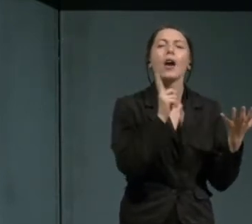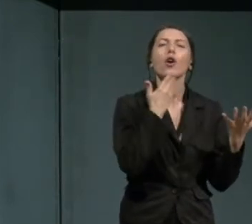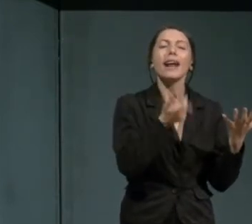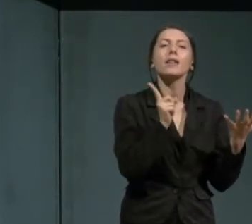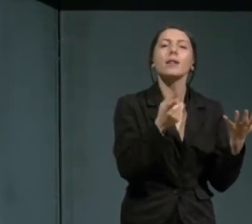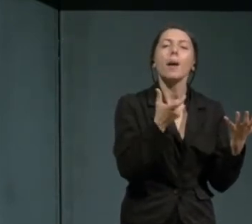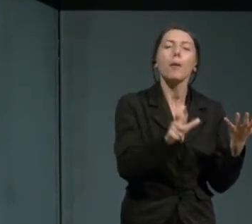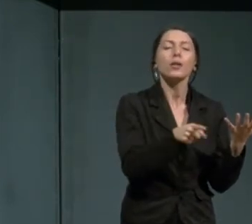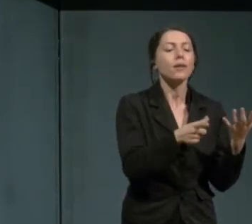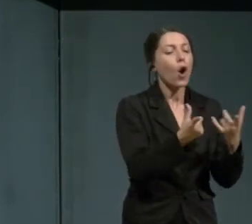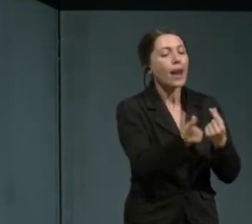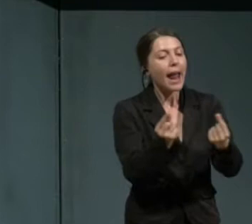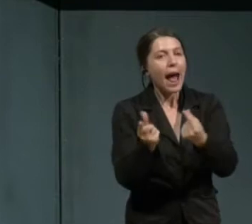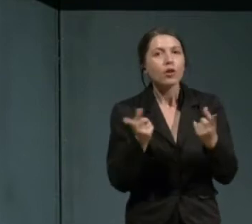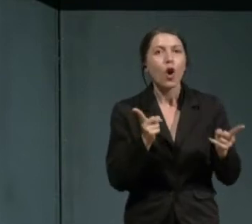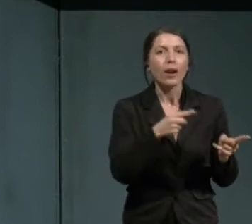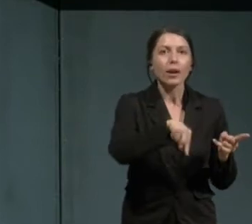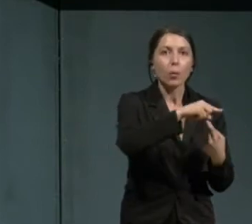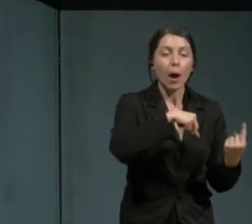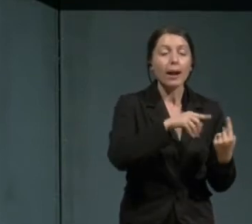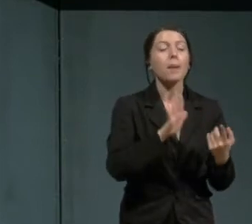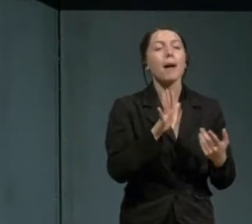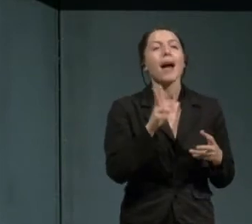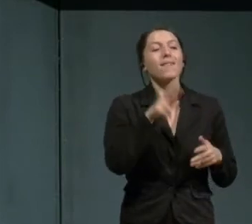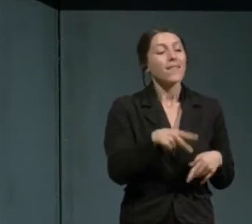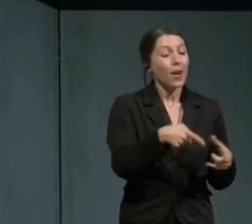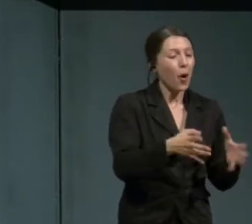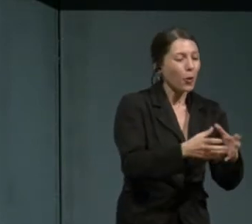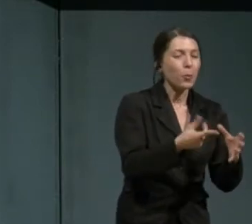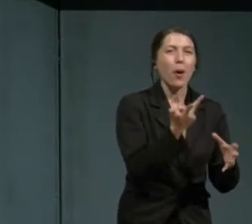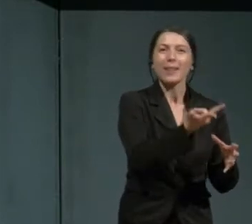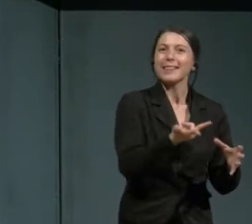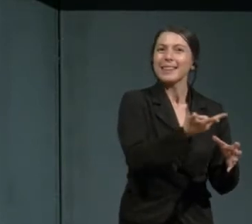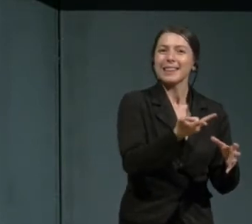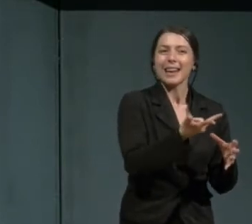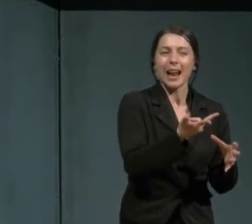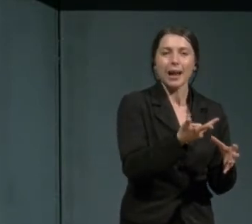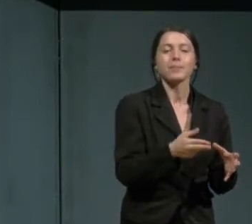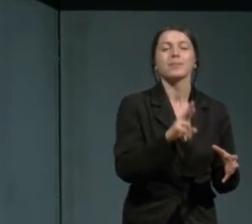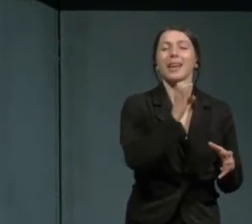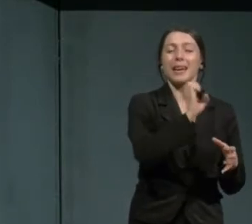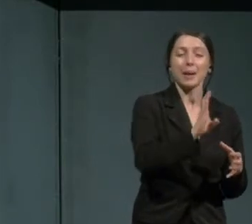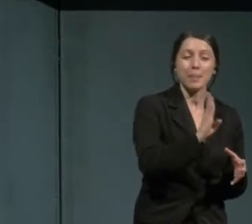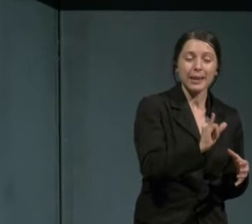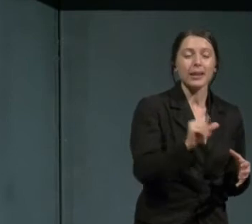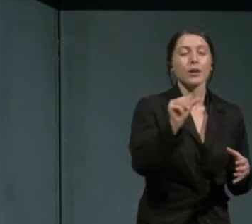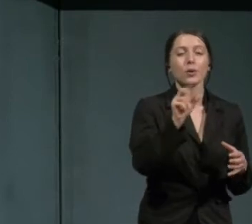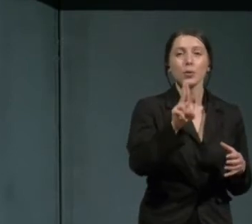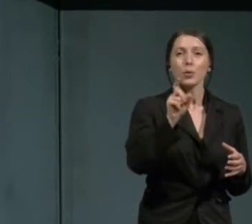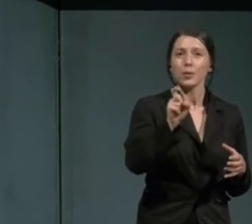altri però comunque poi qui ci sono due trio diciamo di personaggi cominciamo noi ma è di susan e